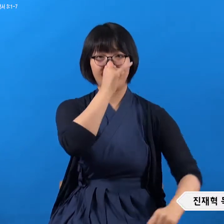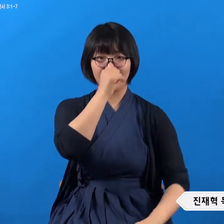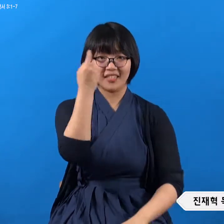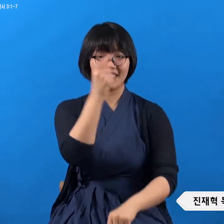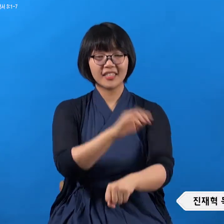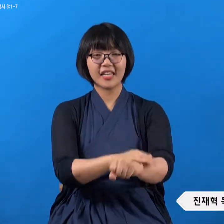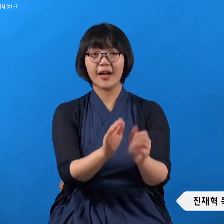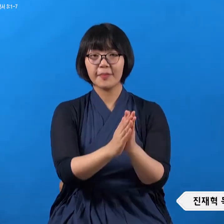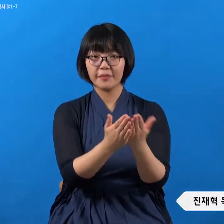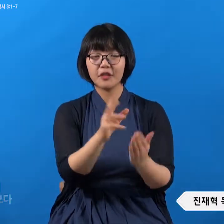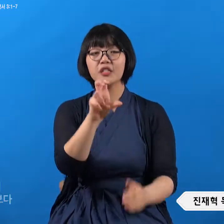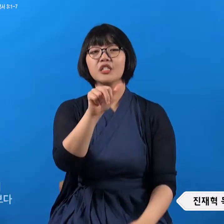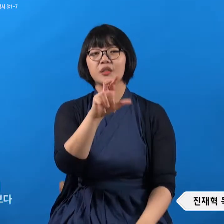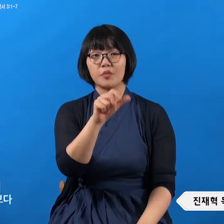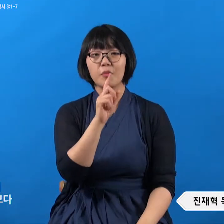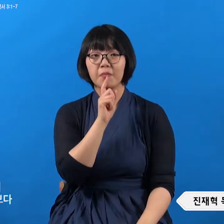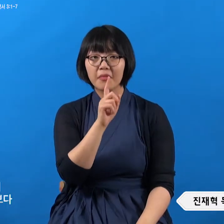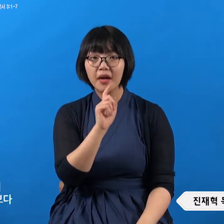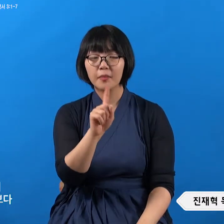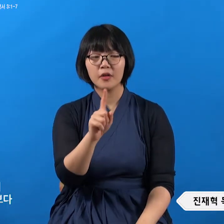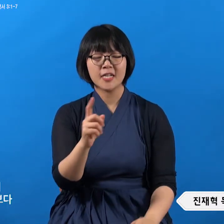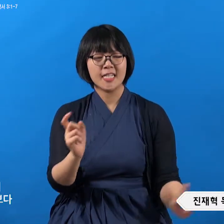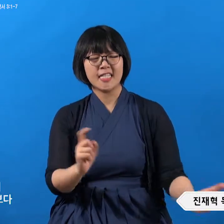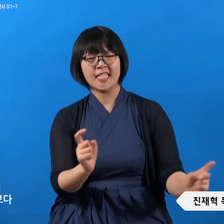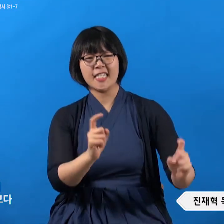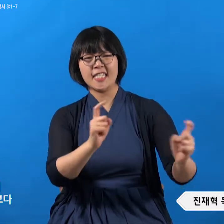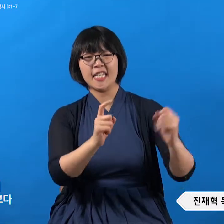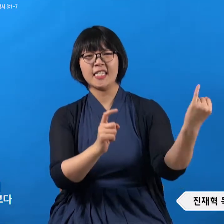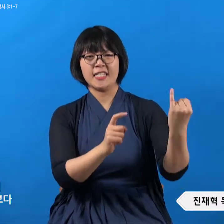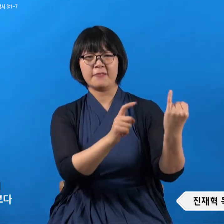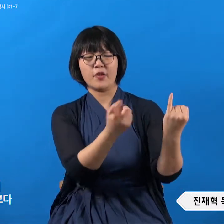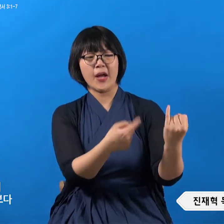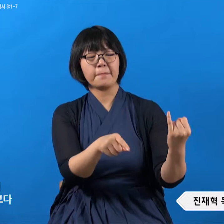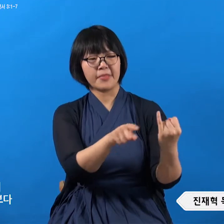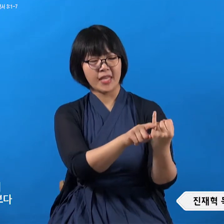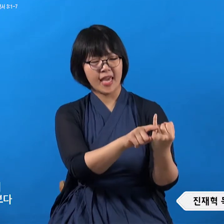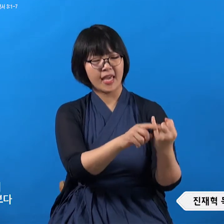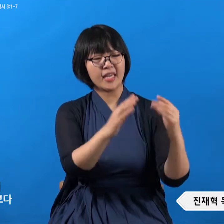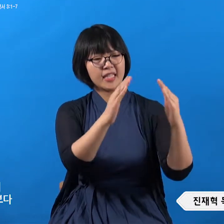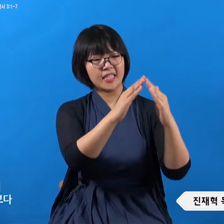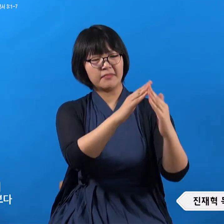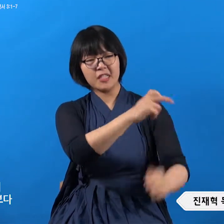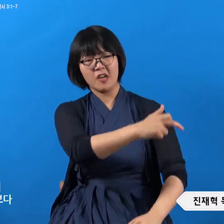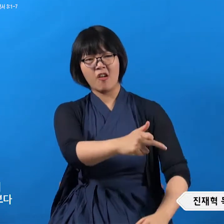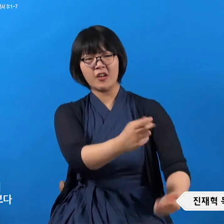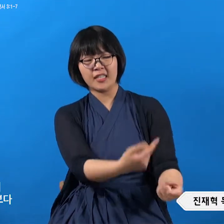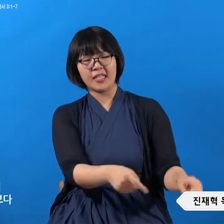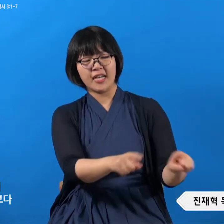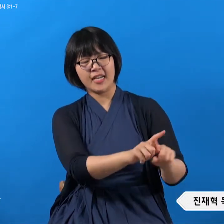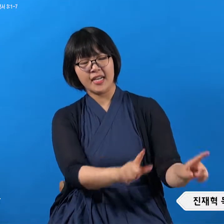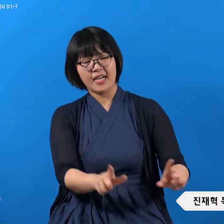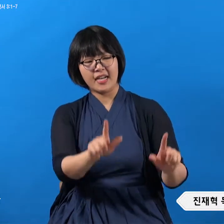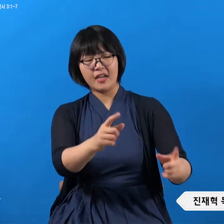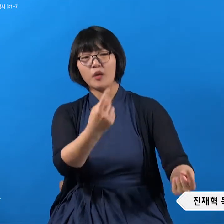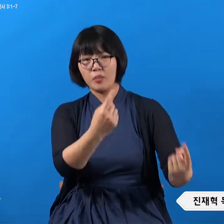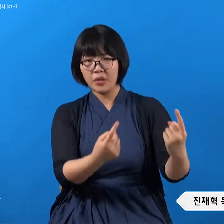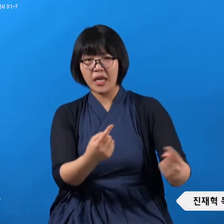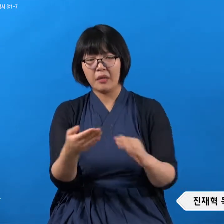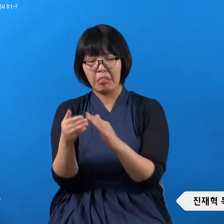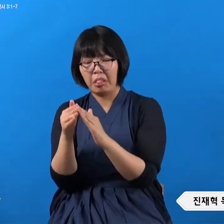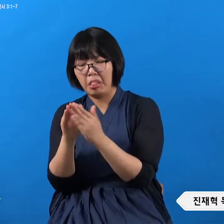25장은 말합니다. 다투는 여인과 함께 큰 집에서 사는 것보다 움막에서 혼자 사는